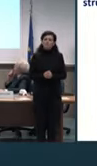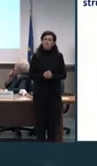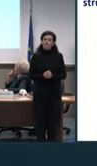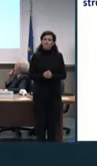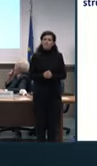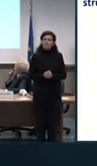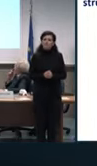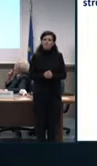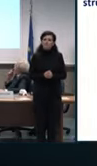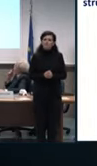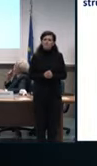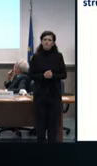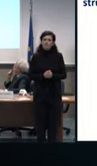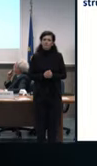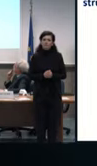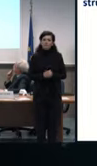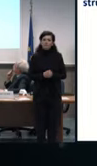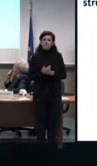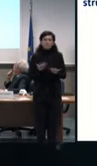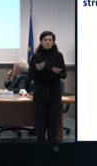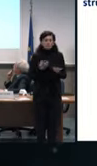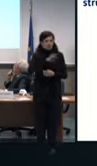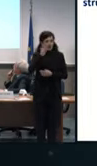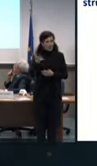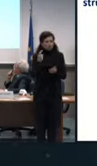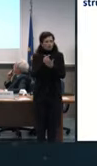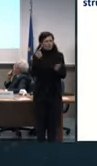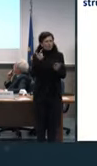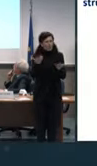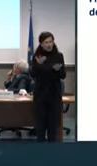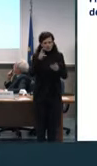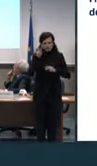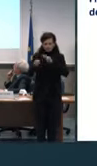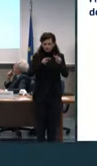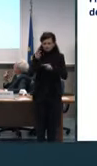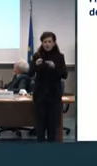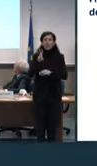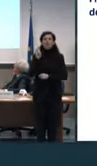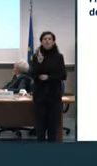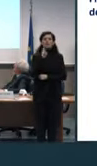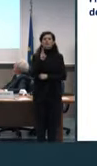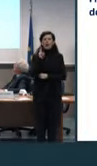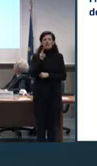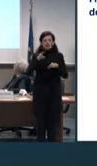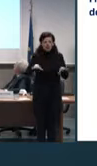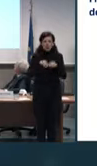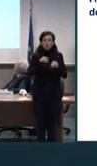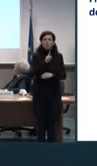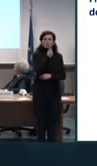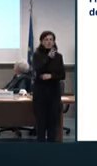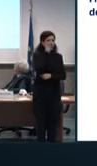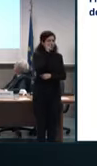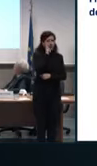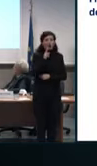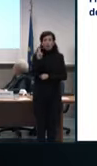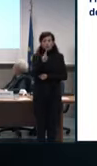è stato sostanzialmente valutare i decessi per tutte le cause dal primo febbraio questo non vuol dire che sono tutti i decessi